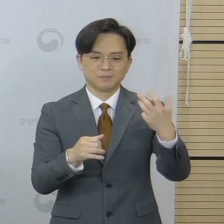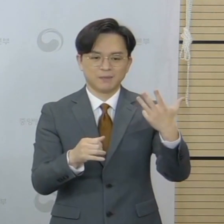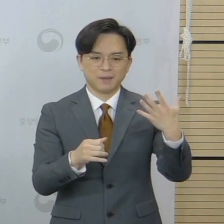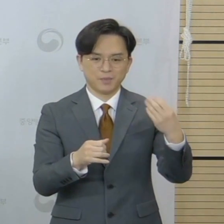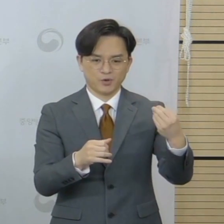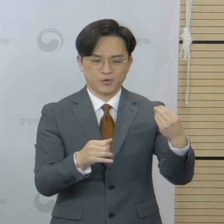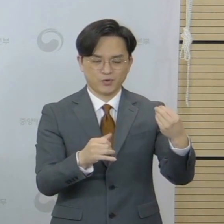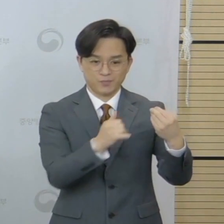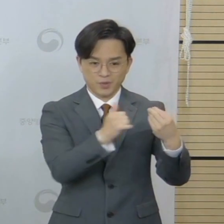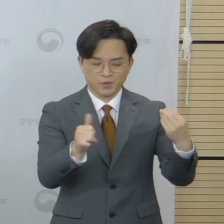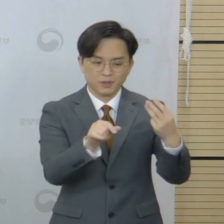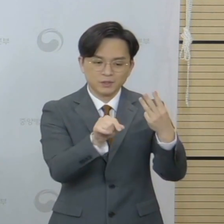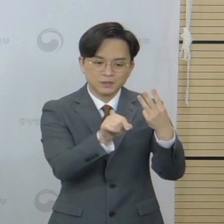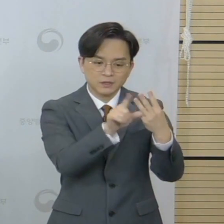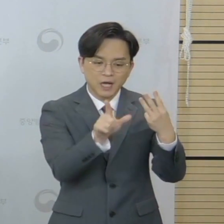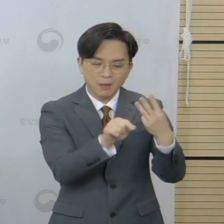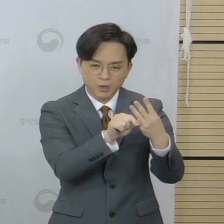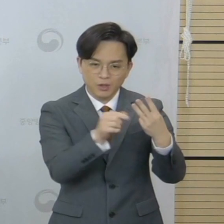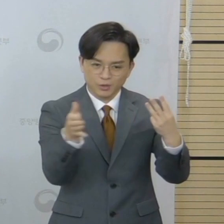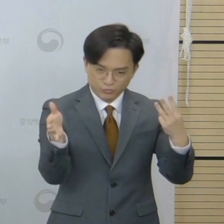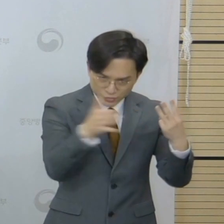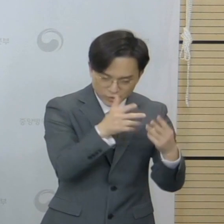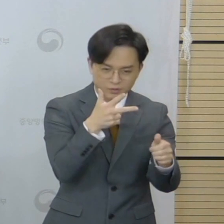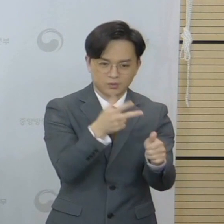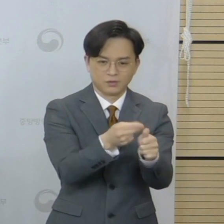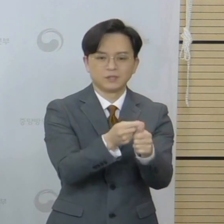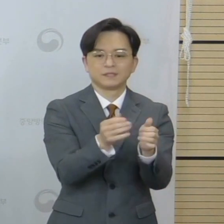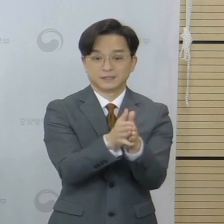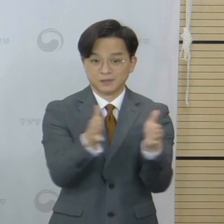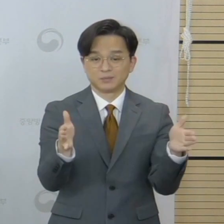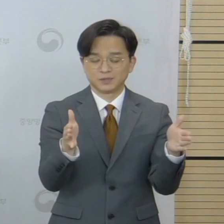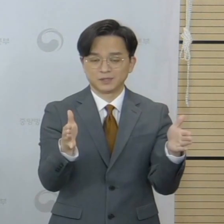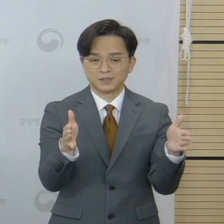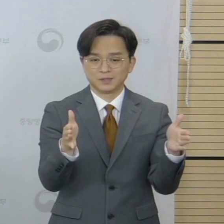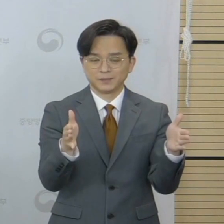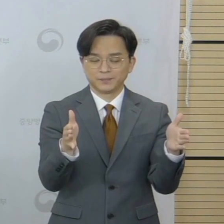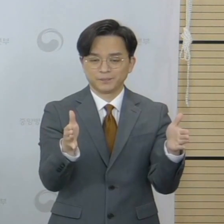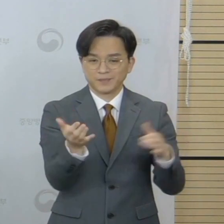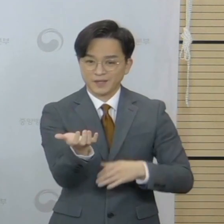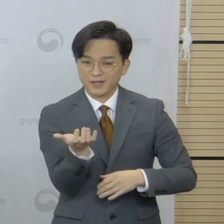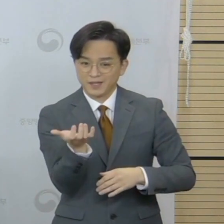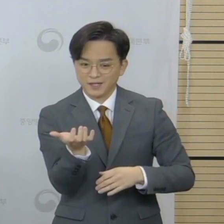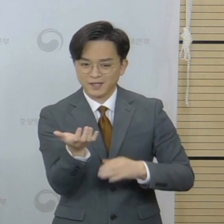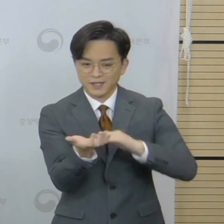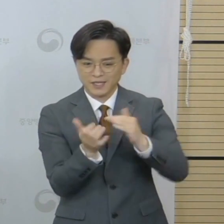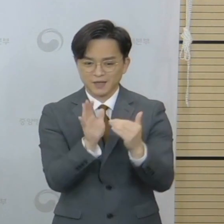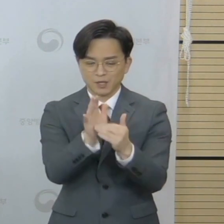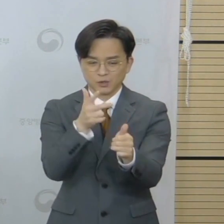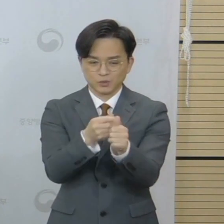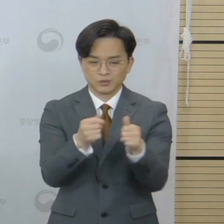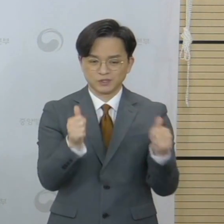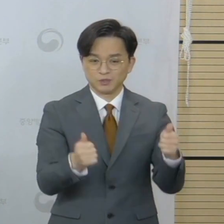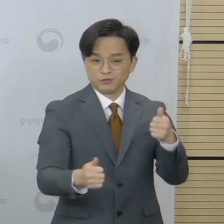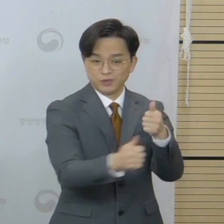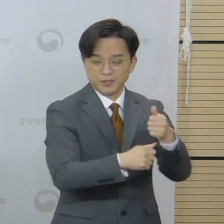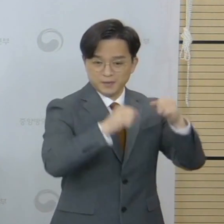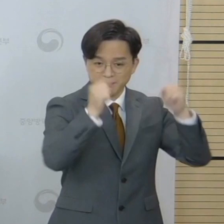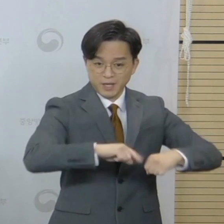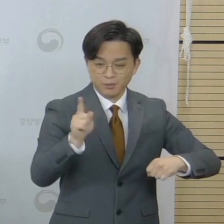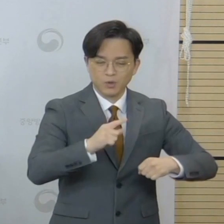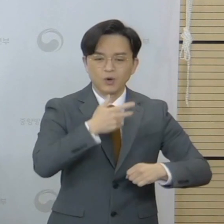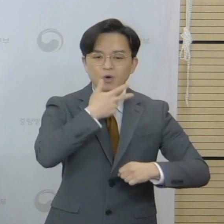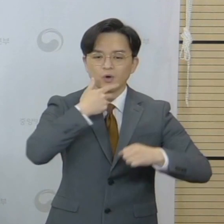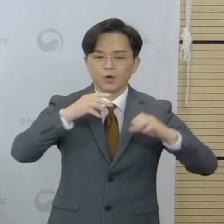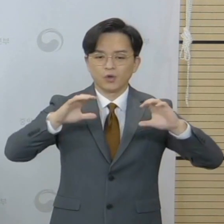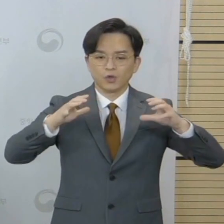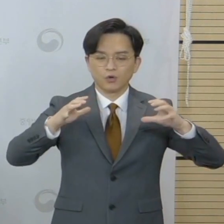3월 4주 부터 접종을 시작할 배입니다 앞서 예방접종 전문위원회 는 영국 스코틀랜드의